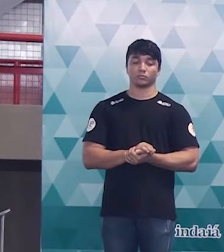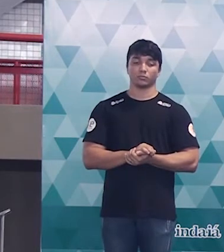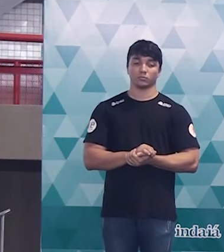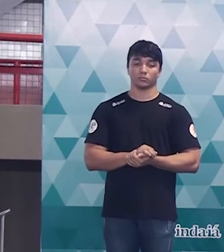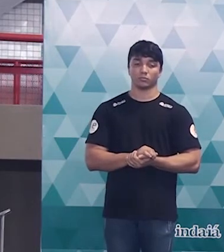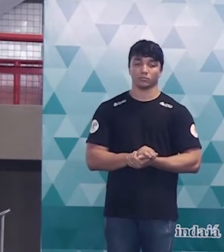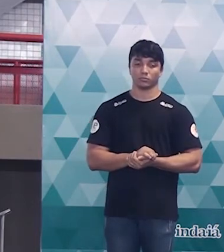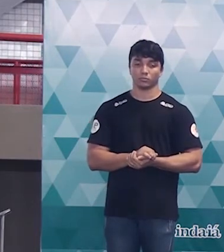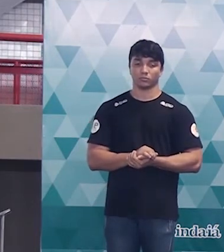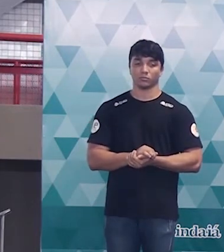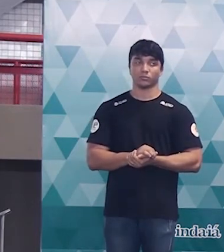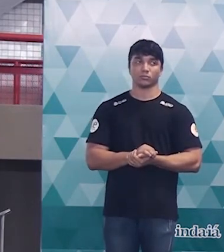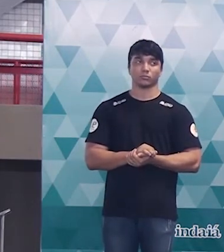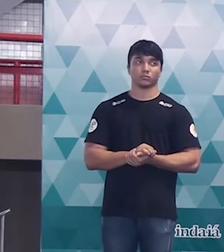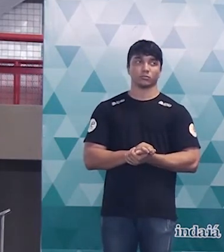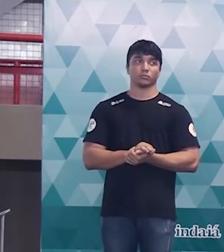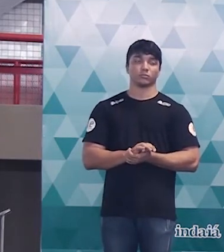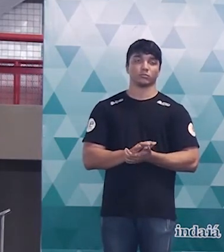Bom,